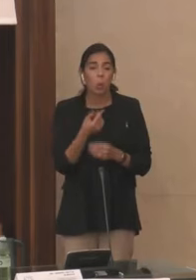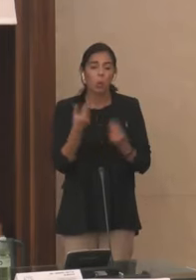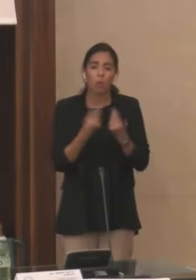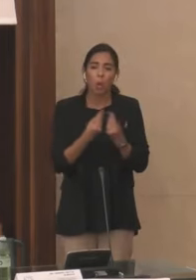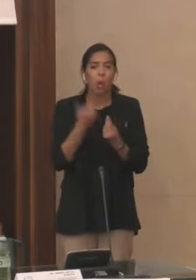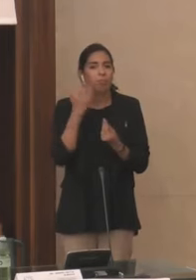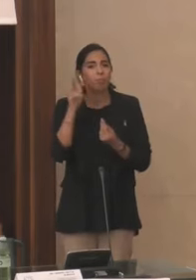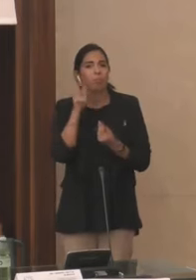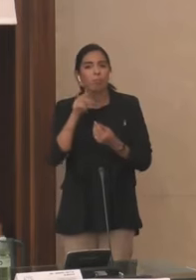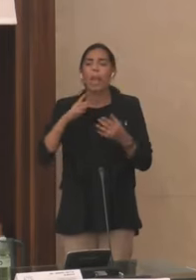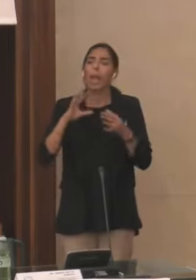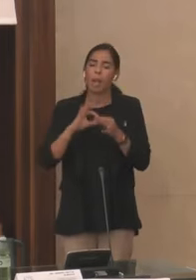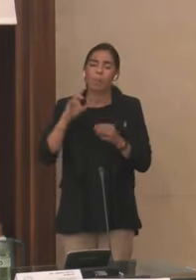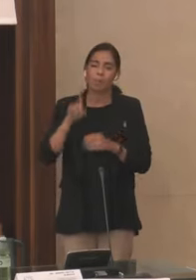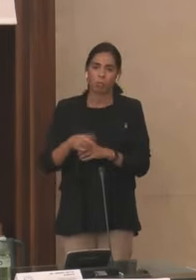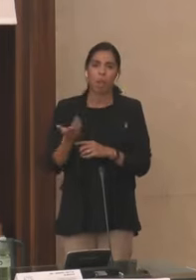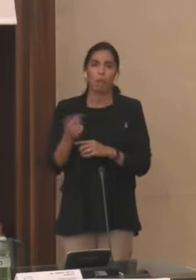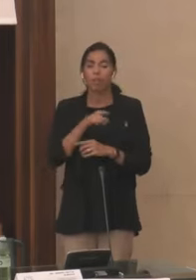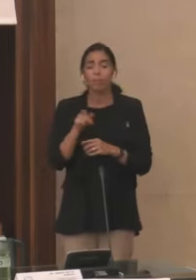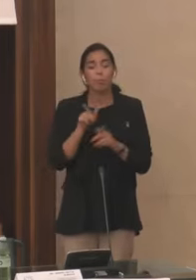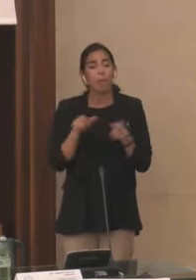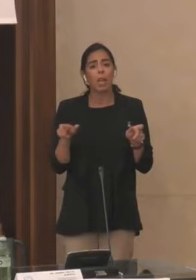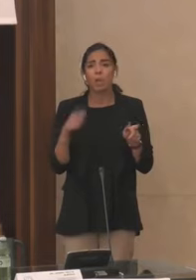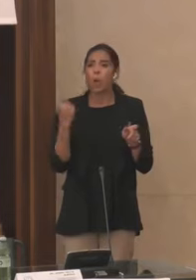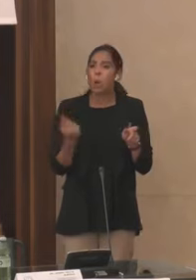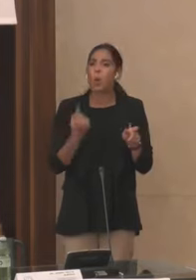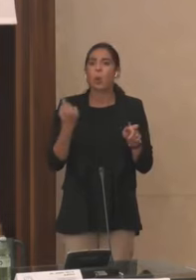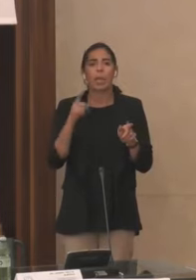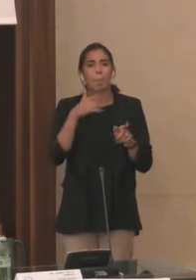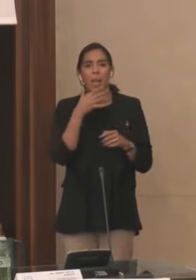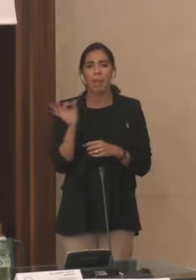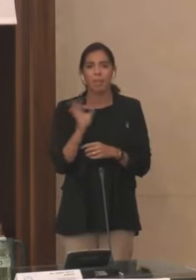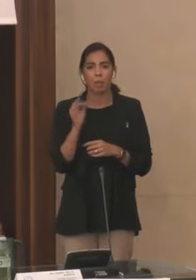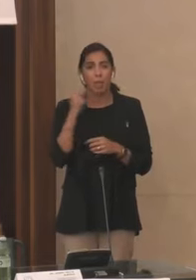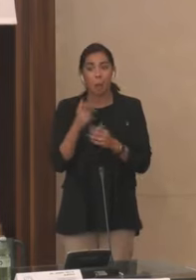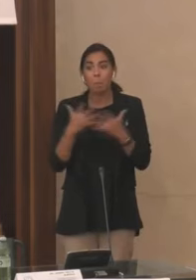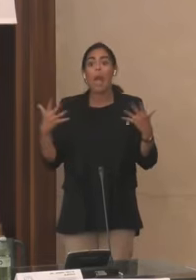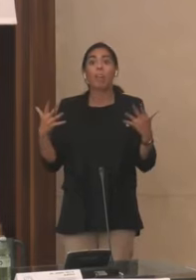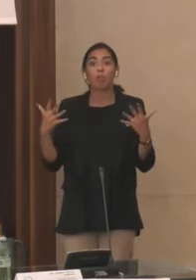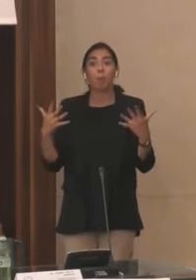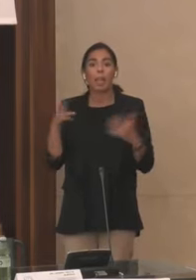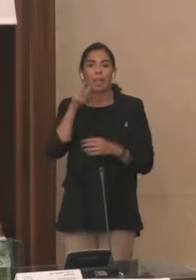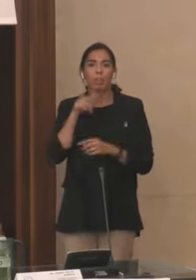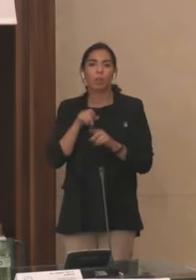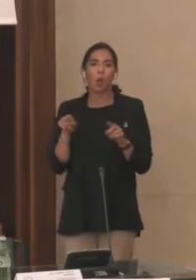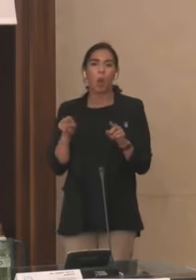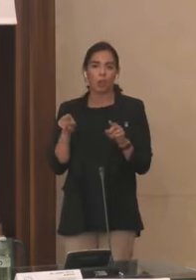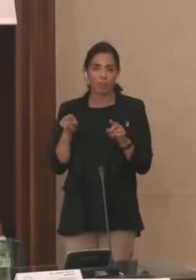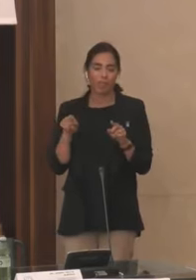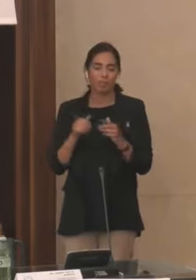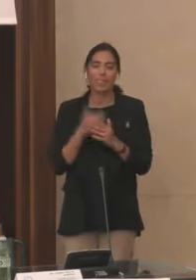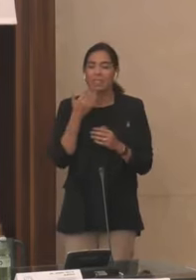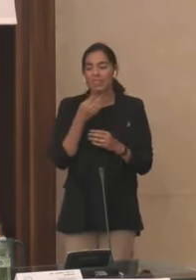persone veramente uniche, persone meravigliose. Devo dire che 2/3 sono donne, non a caso, insomma. Quindi un